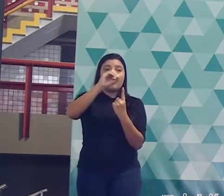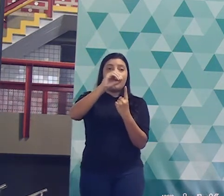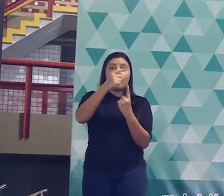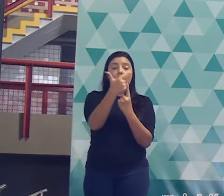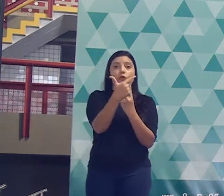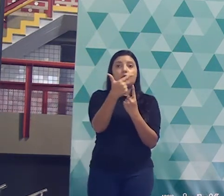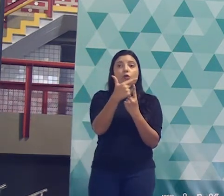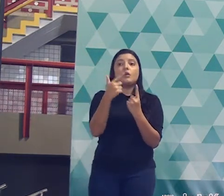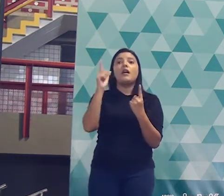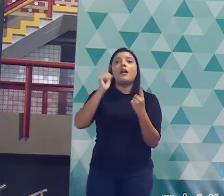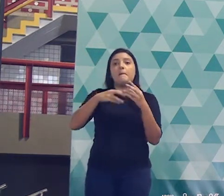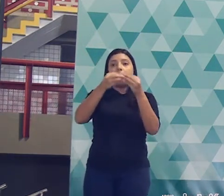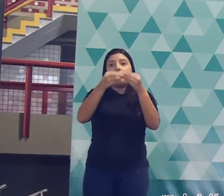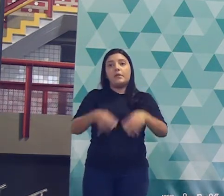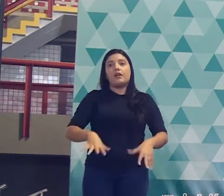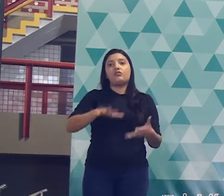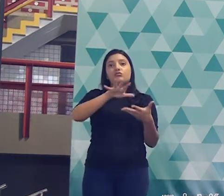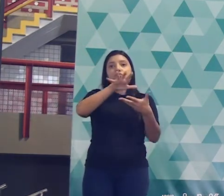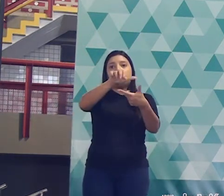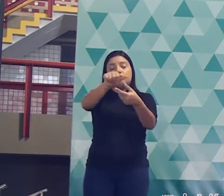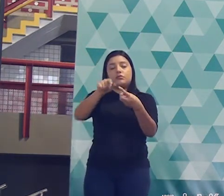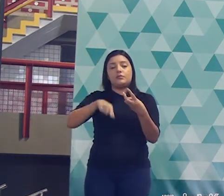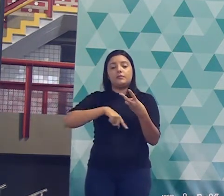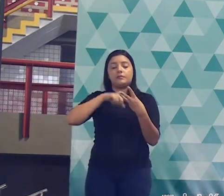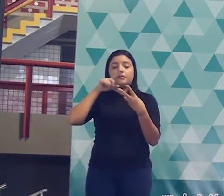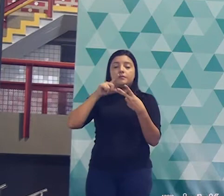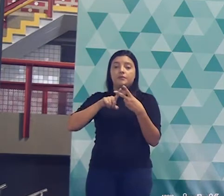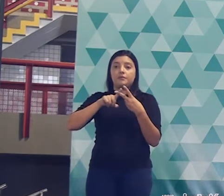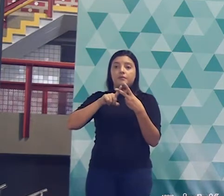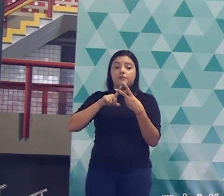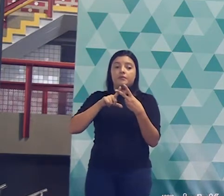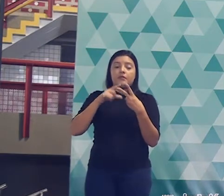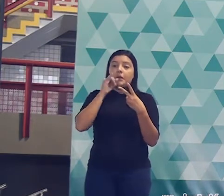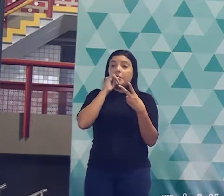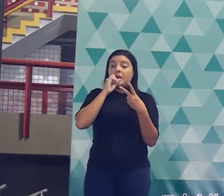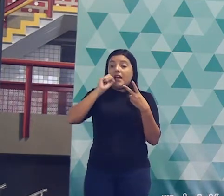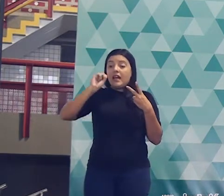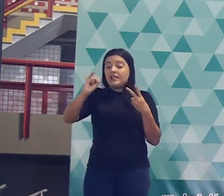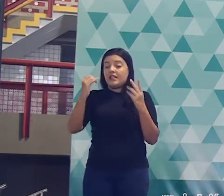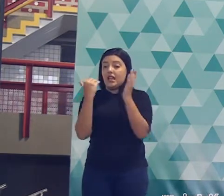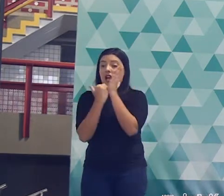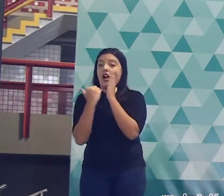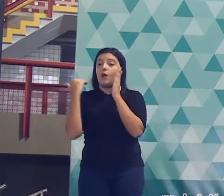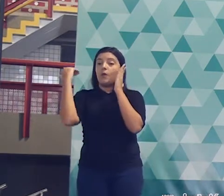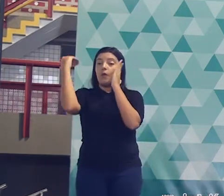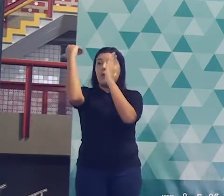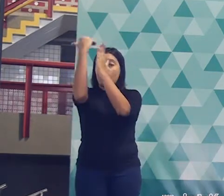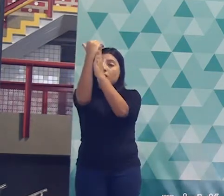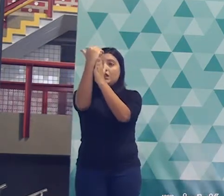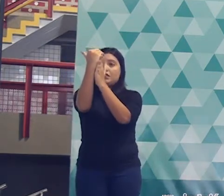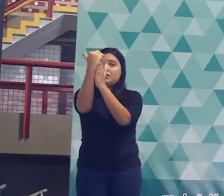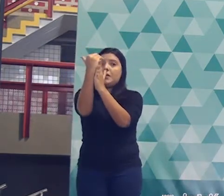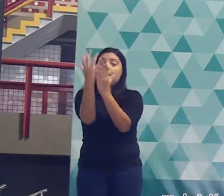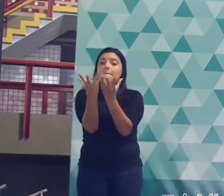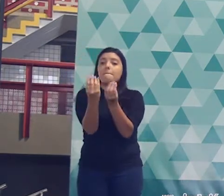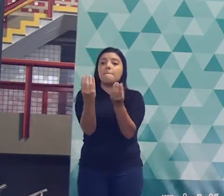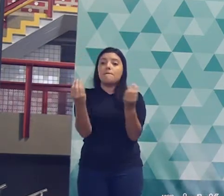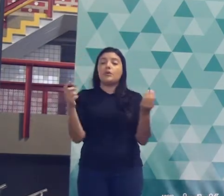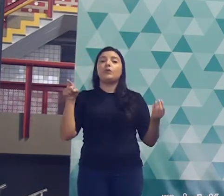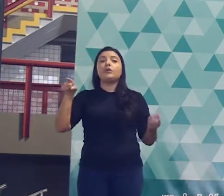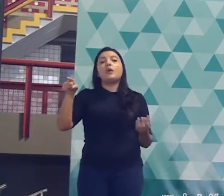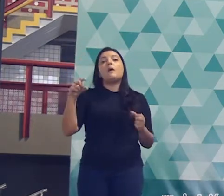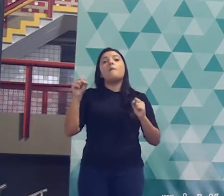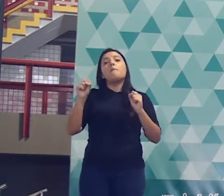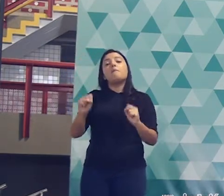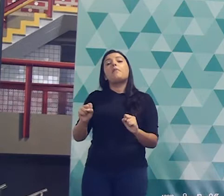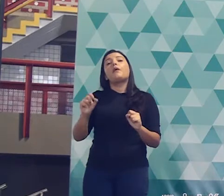estufa. 2, o CO2, o aumento da quantidade, o aumento da concentração de CO2 na atmosfera